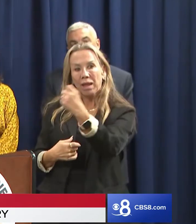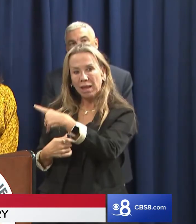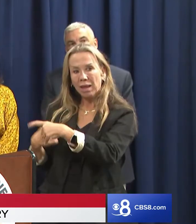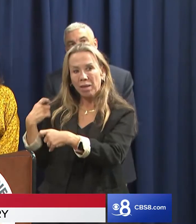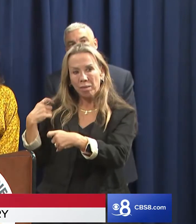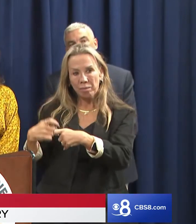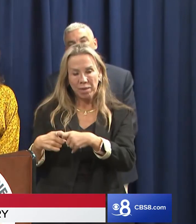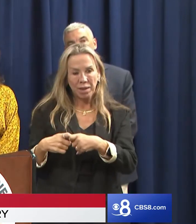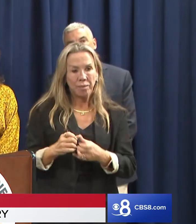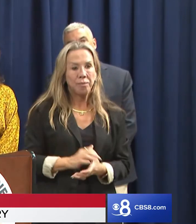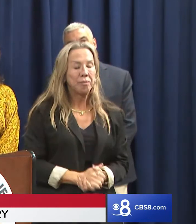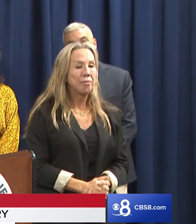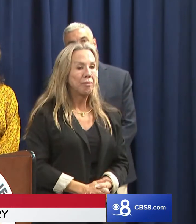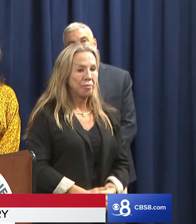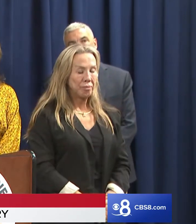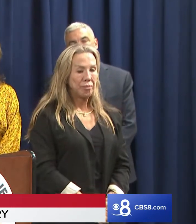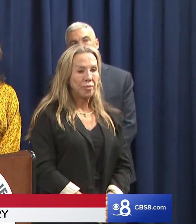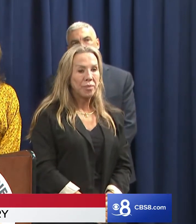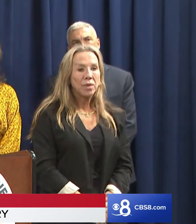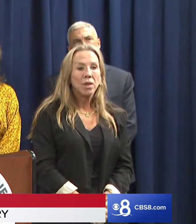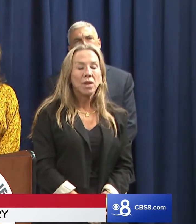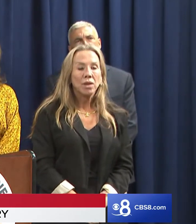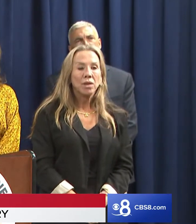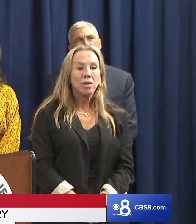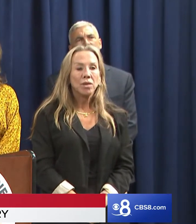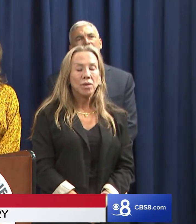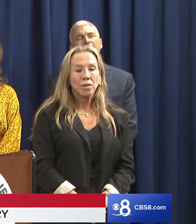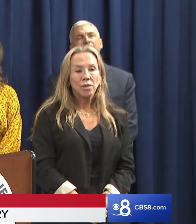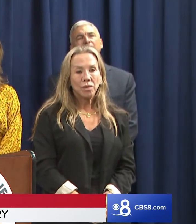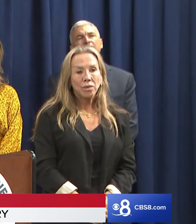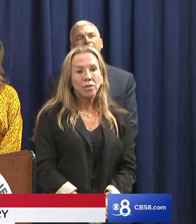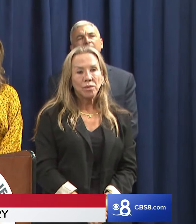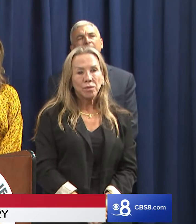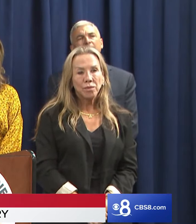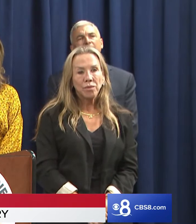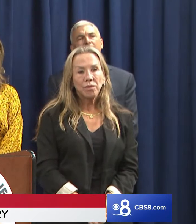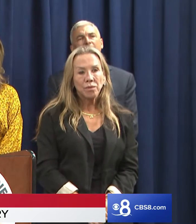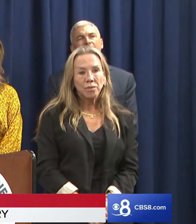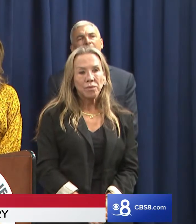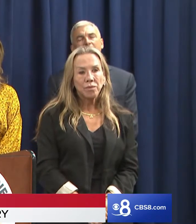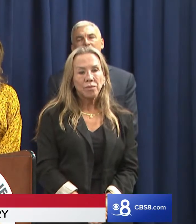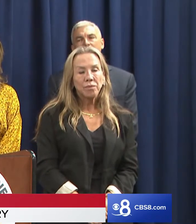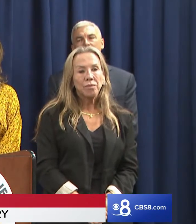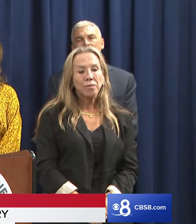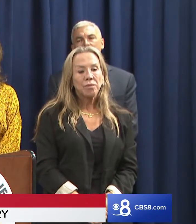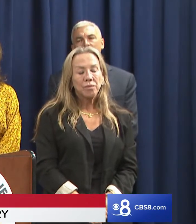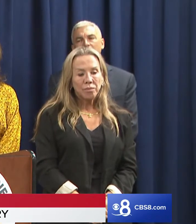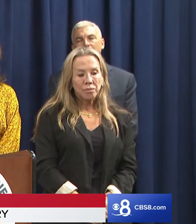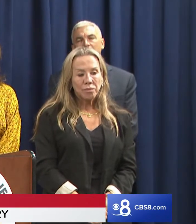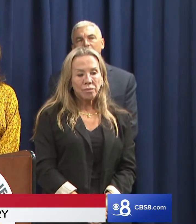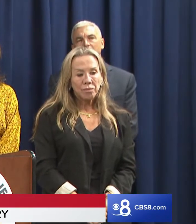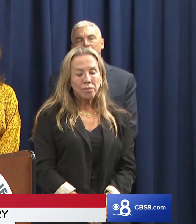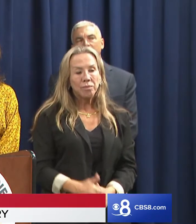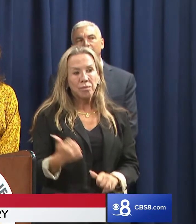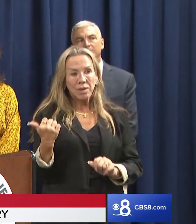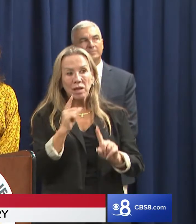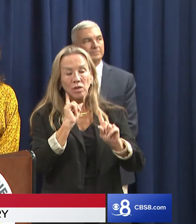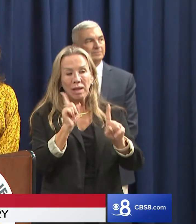Para saber acerca de cuándo anticipan que este problema se solucione. Bueno, estamos